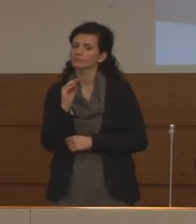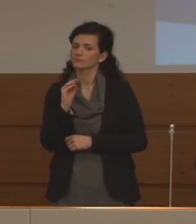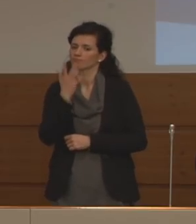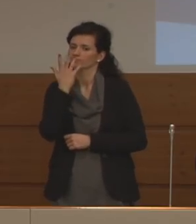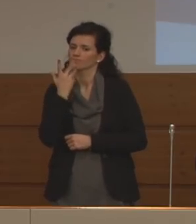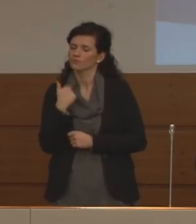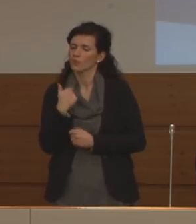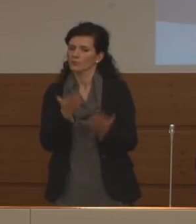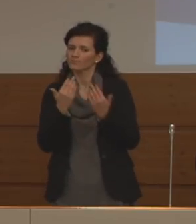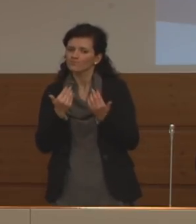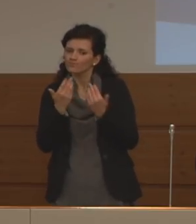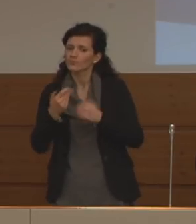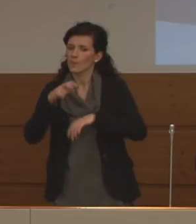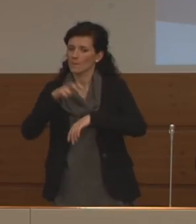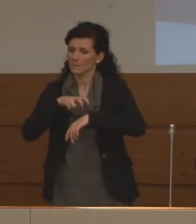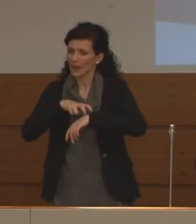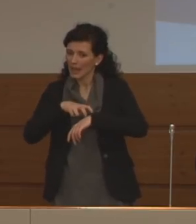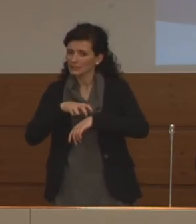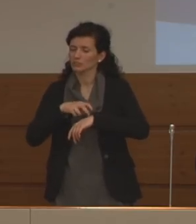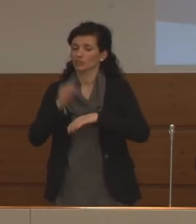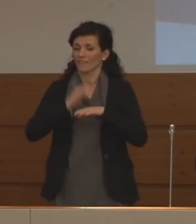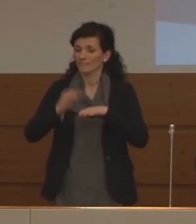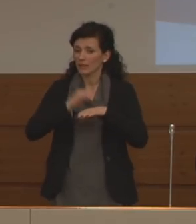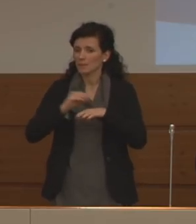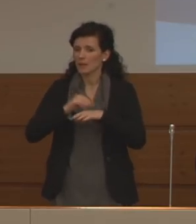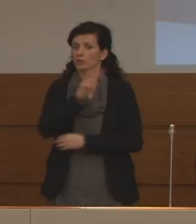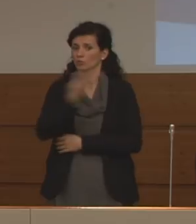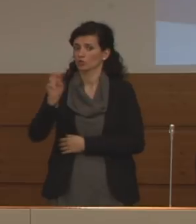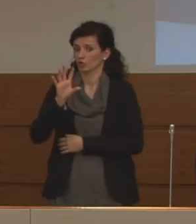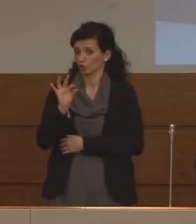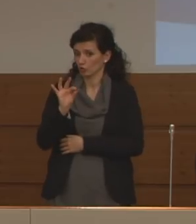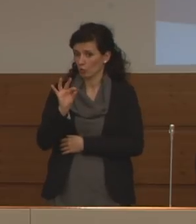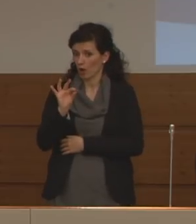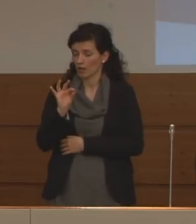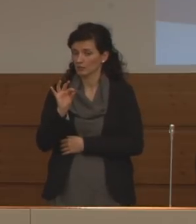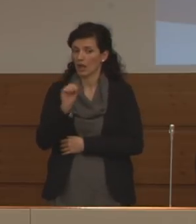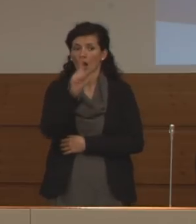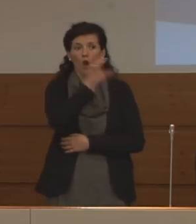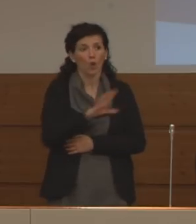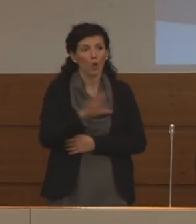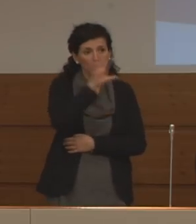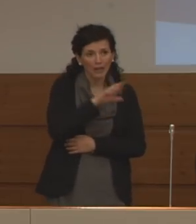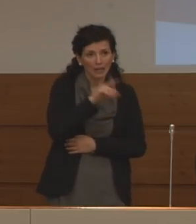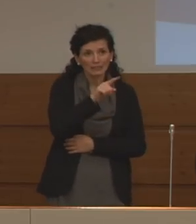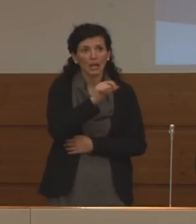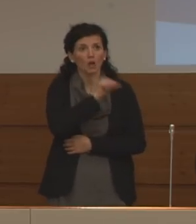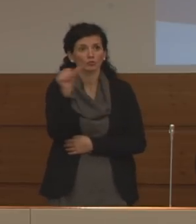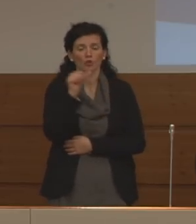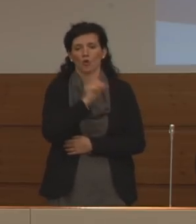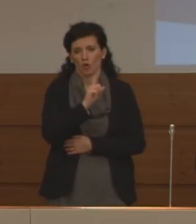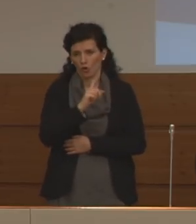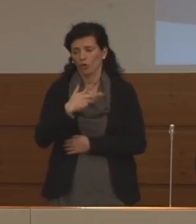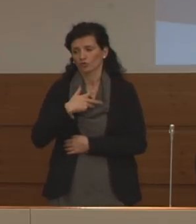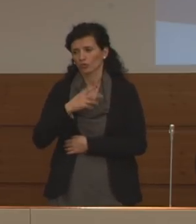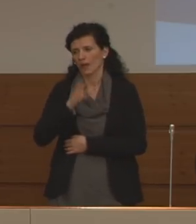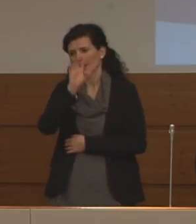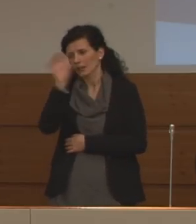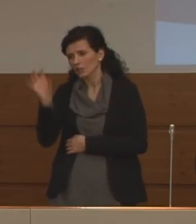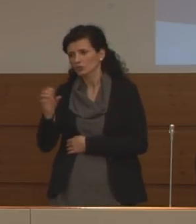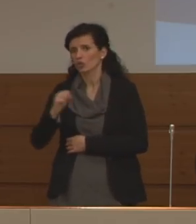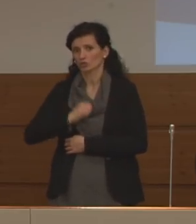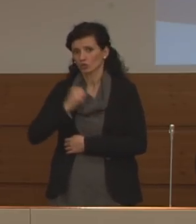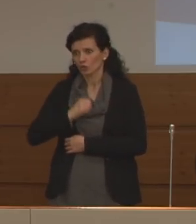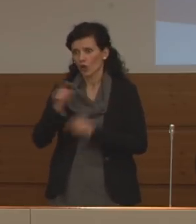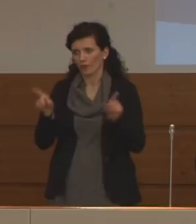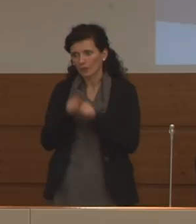e infermieri 250 quindi non soltanto la lombardia ma adesso ci sono anche altre regioni che sono in sofferenza avete pensato anche a